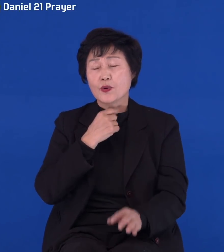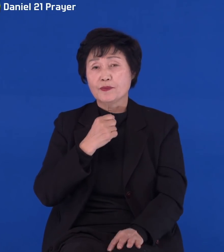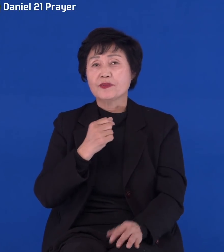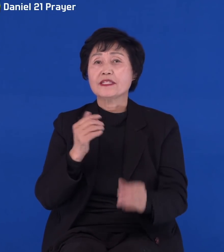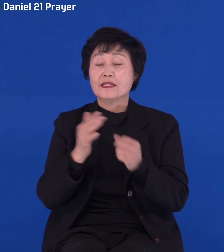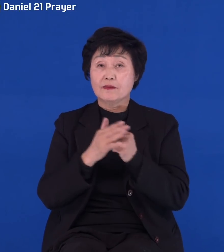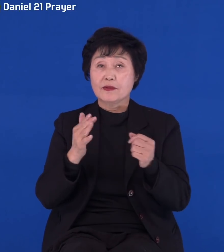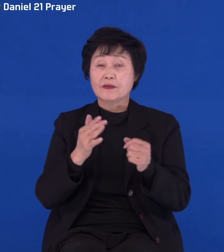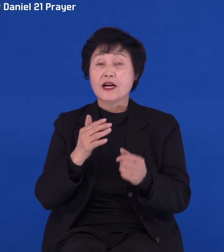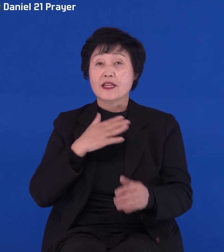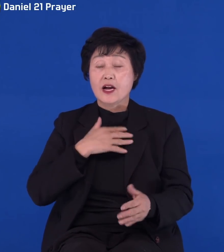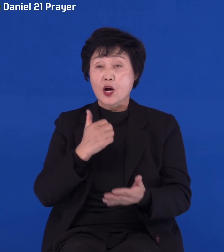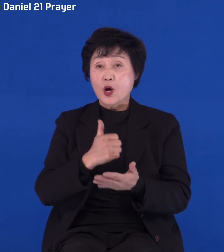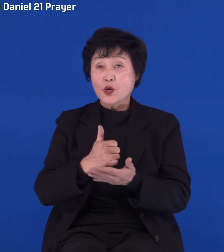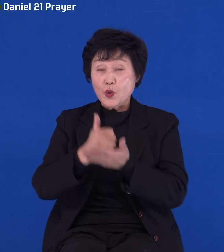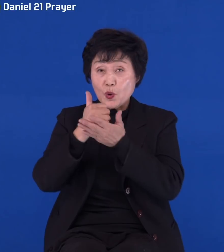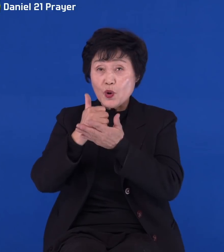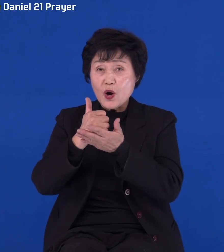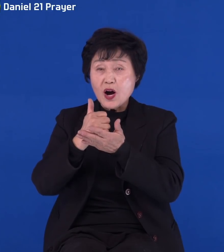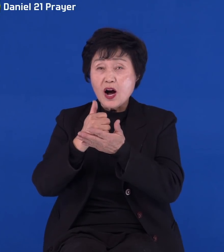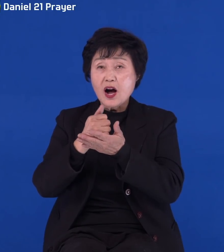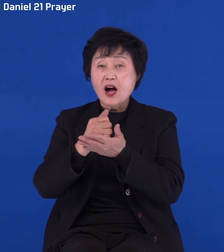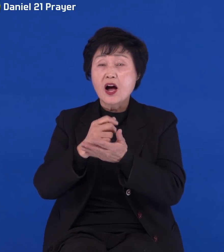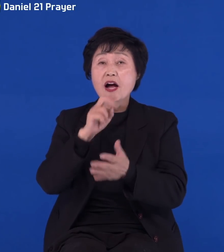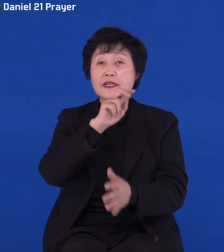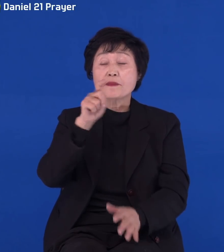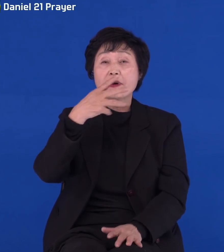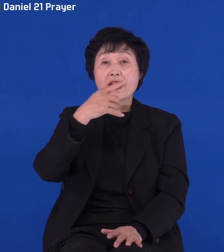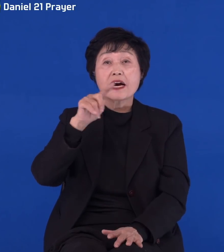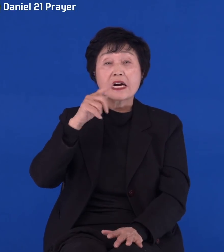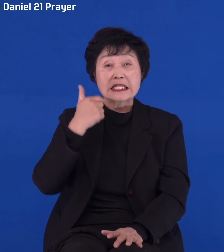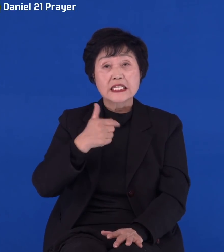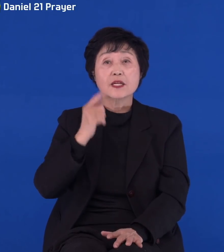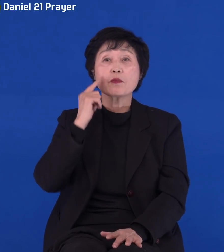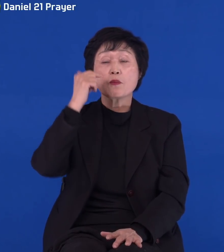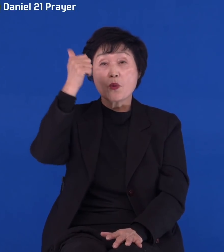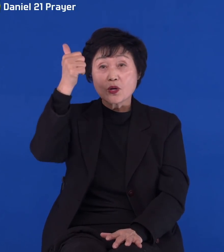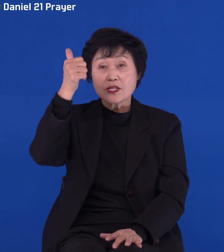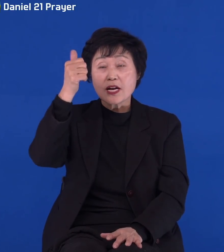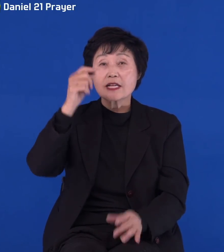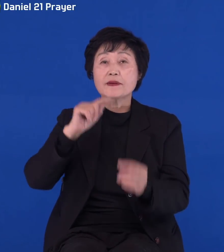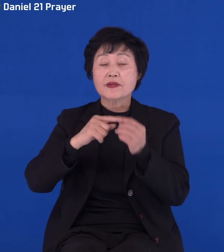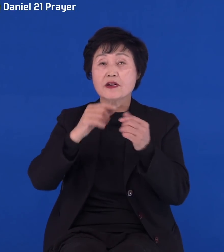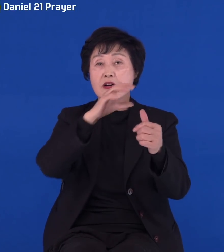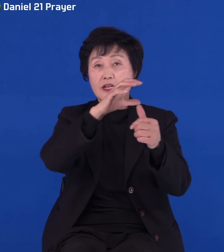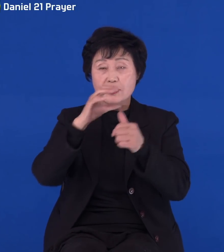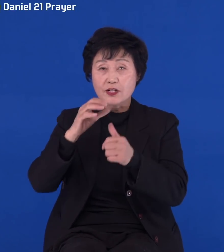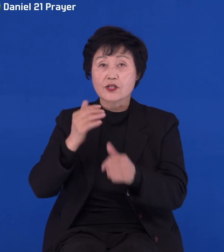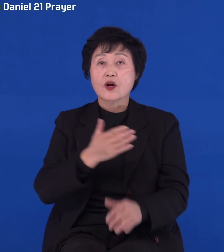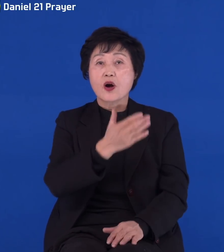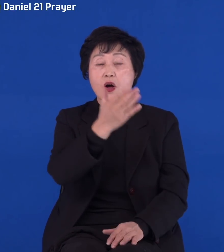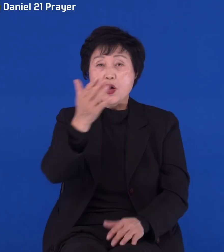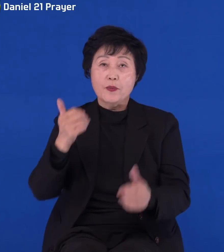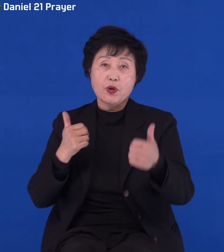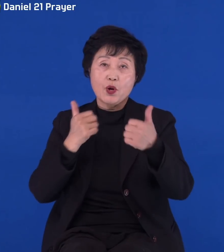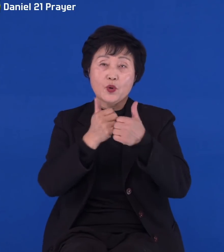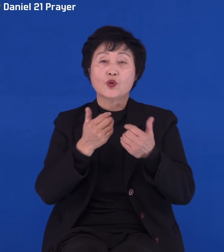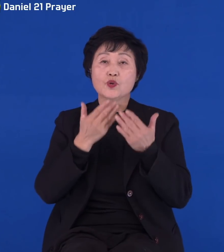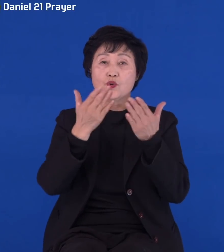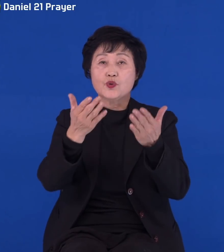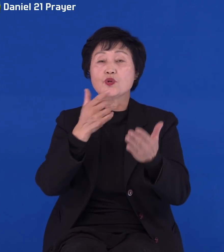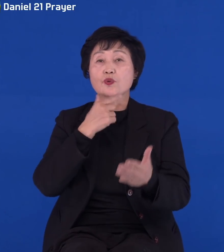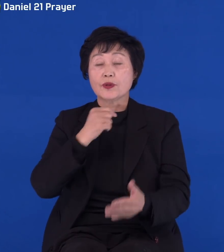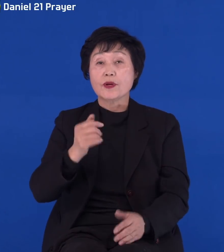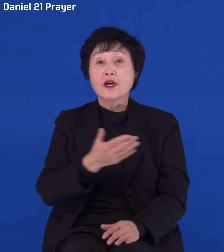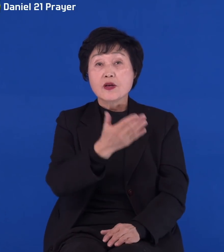제가 존경하는 마틴 로이드 존스 목사님의 글을 인용해서 여러분들에게 도전을 주기 원합니다. 여러분이 자신에게 영혼이 있으며